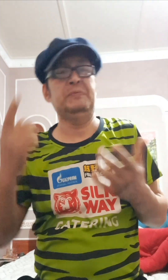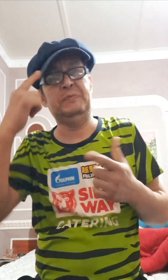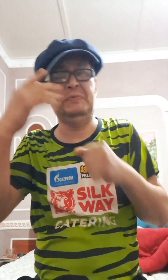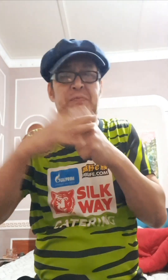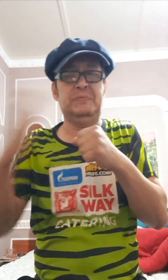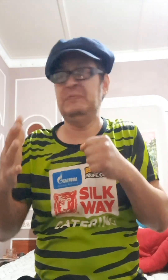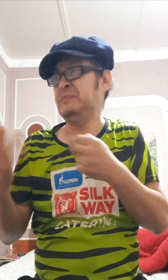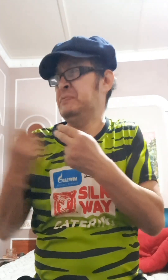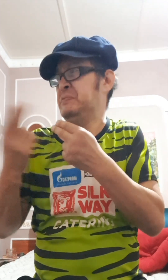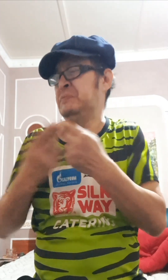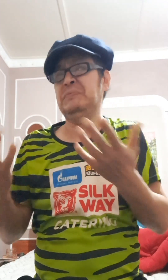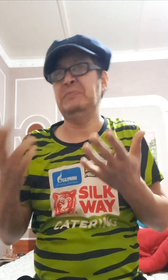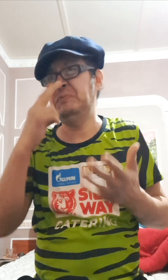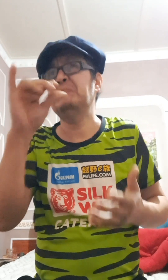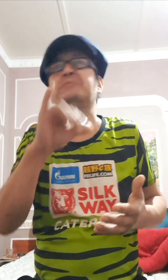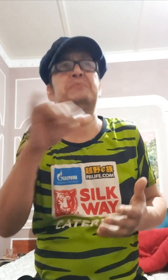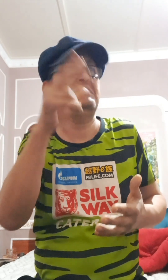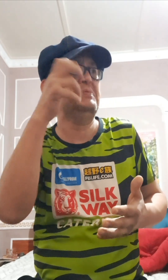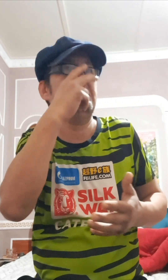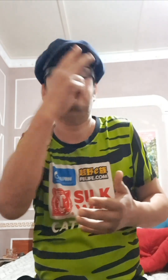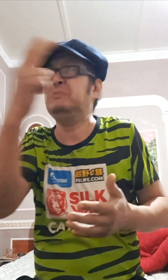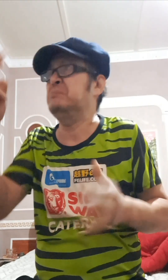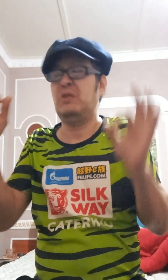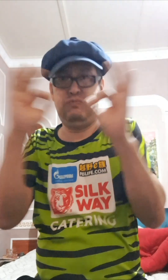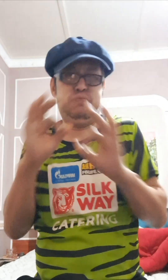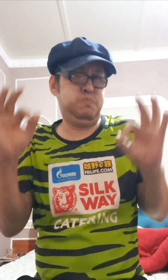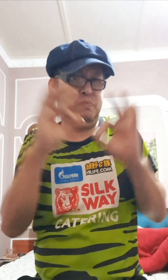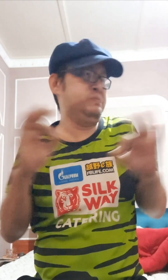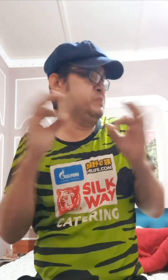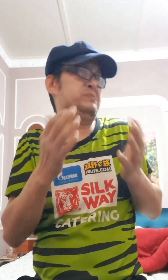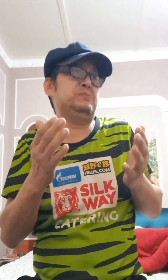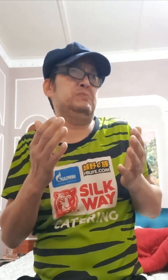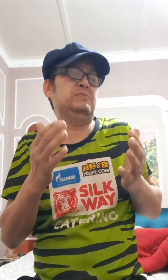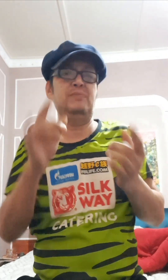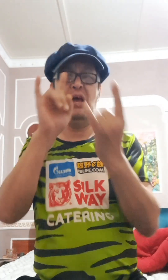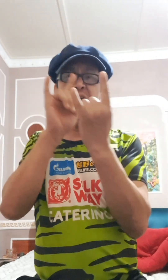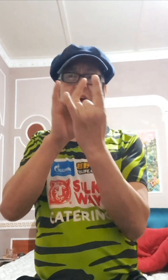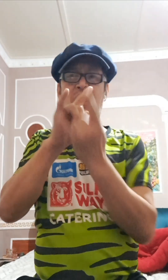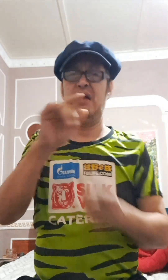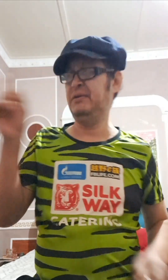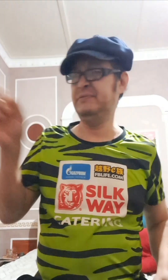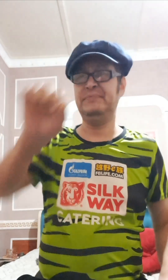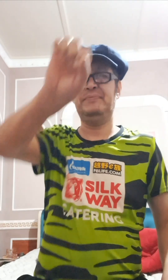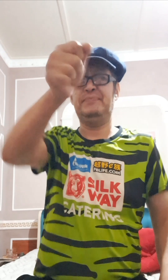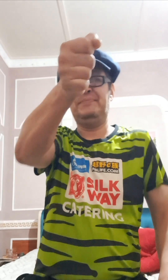45 kilogramos, se manipulan con cuidado, utilizando una combinación de rieles, carros y elevadores.